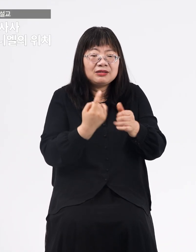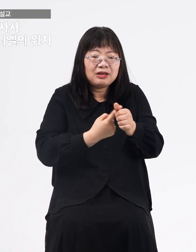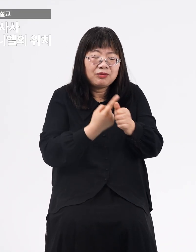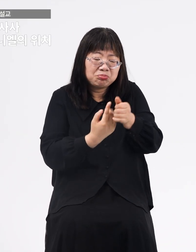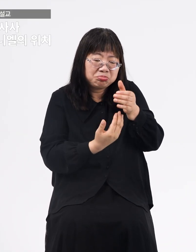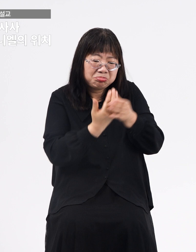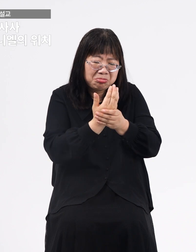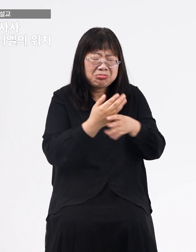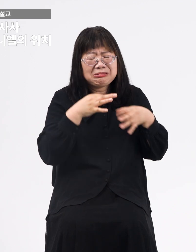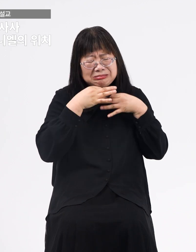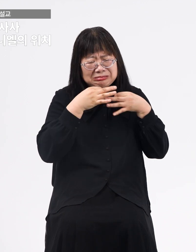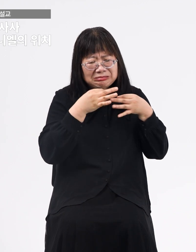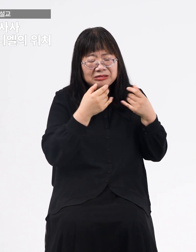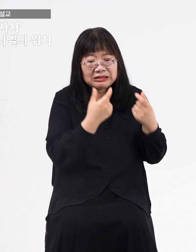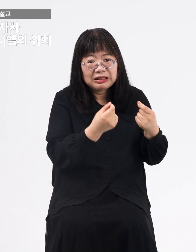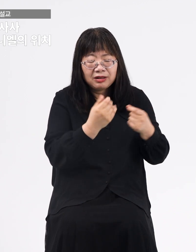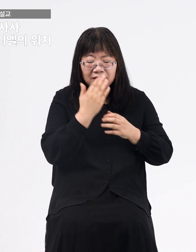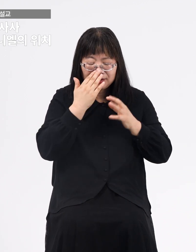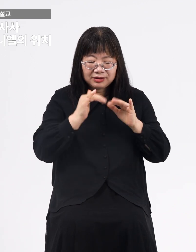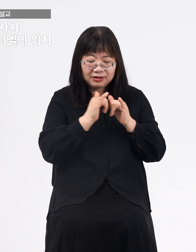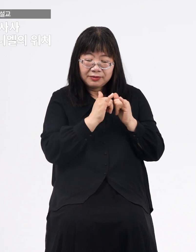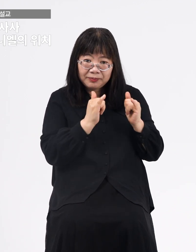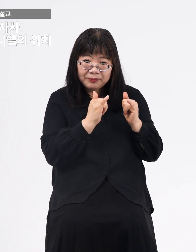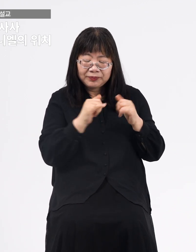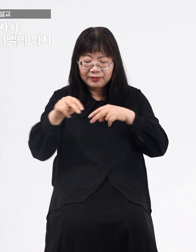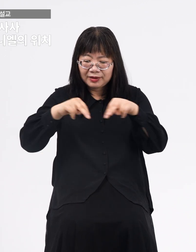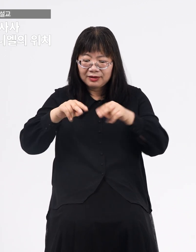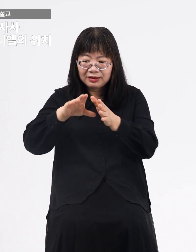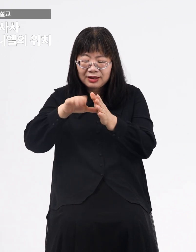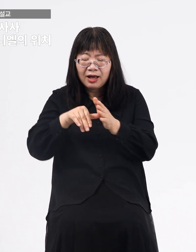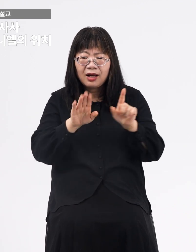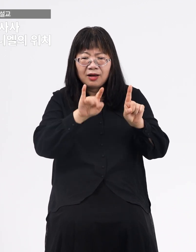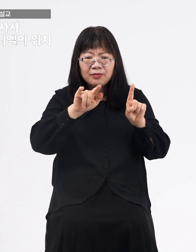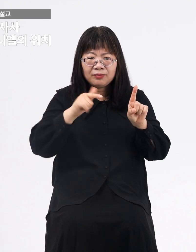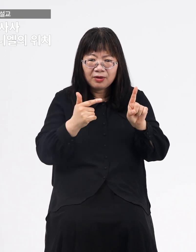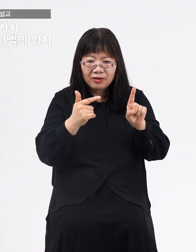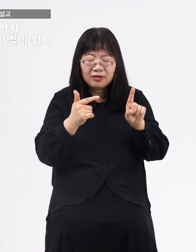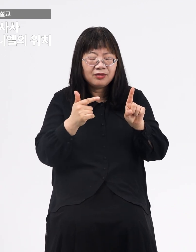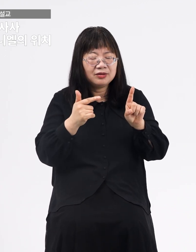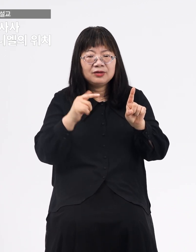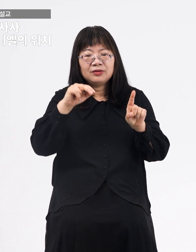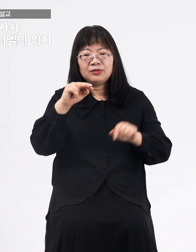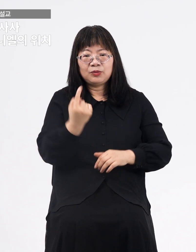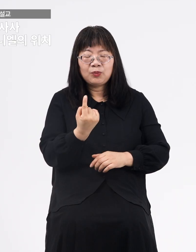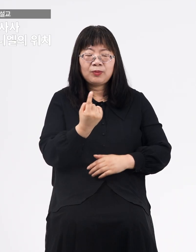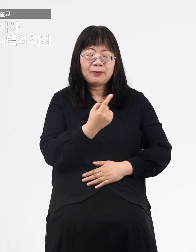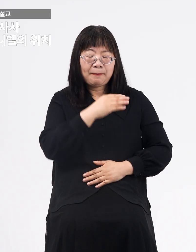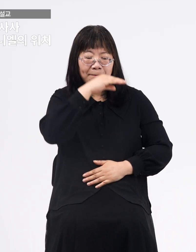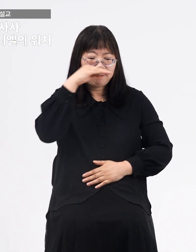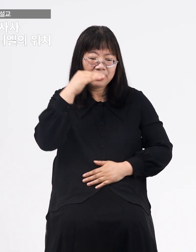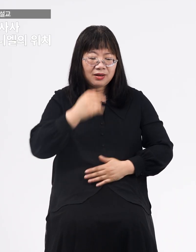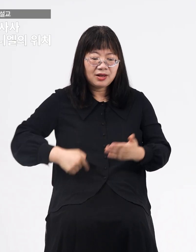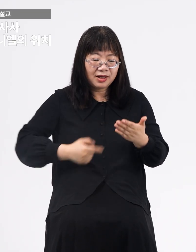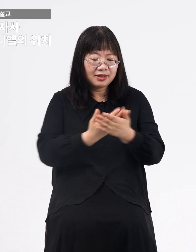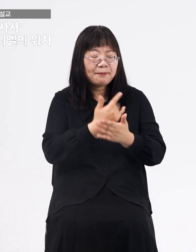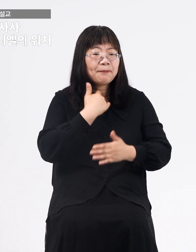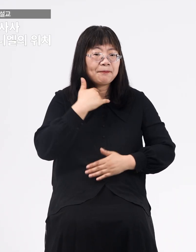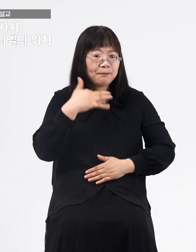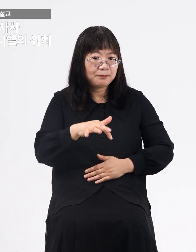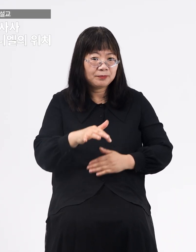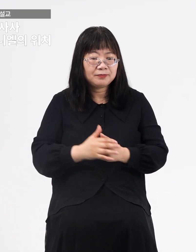겁니다. 이스라엘은 사사시대에 단 한 번도 옳은 회개를 한 적이 없습니다.